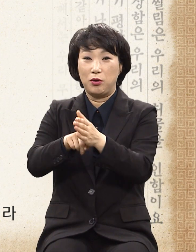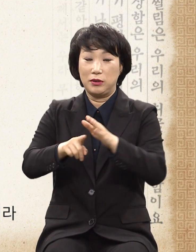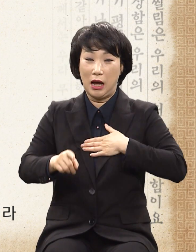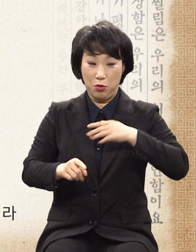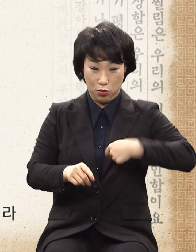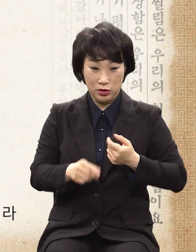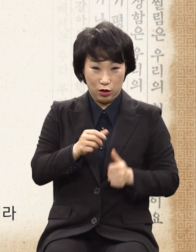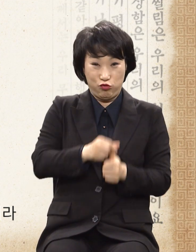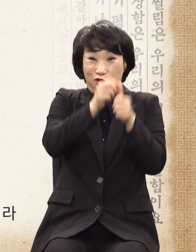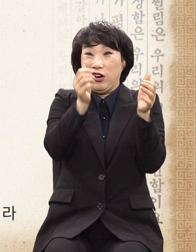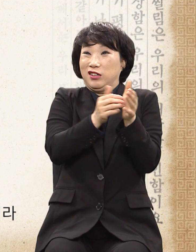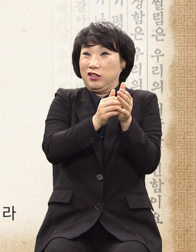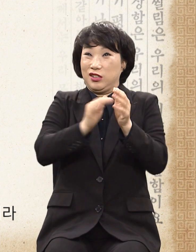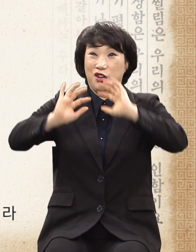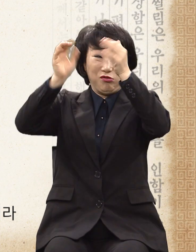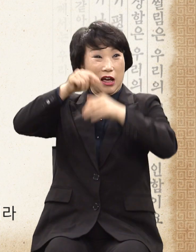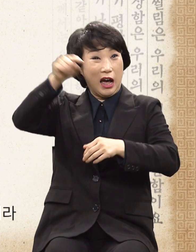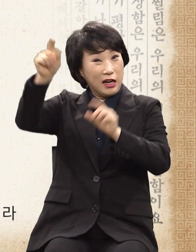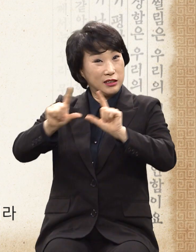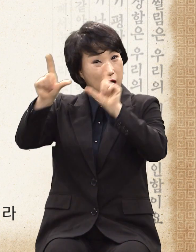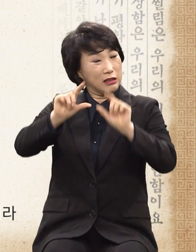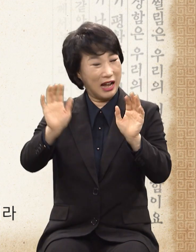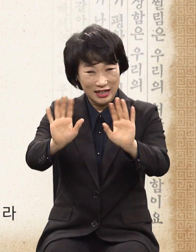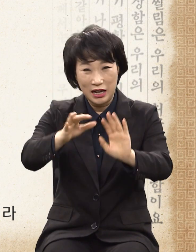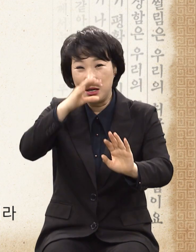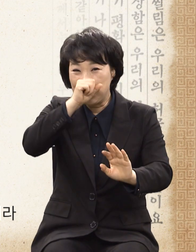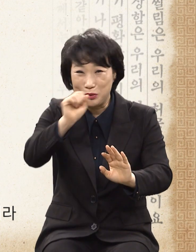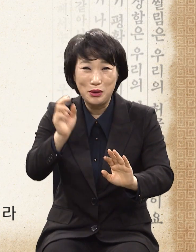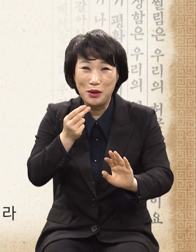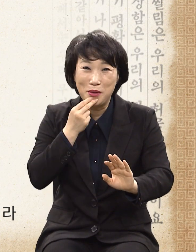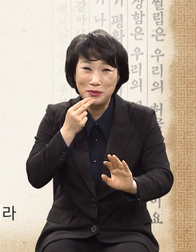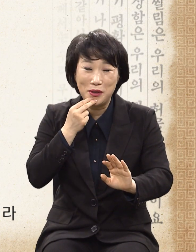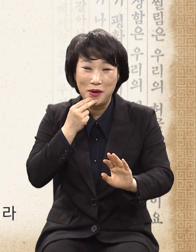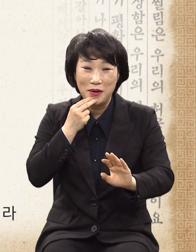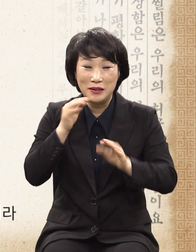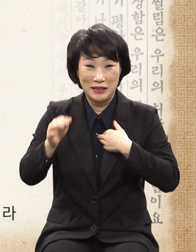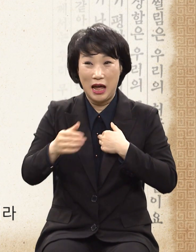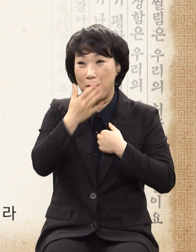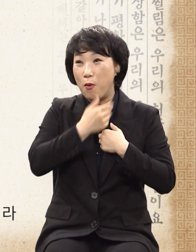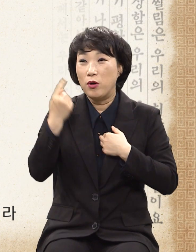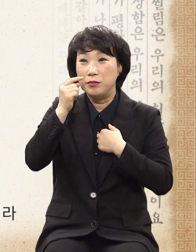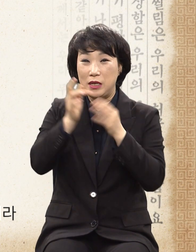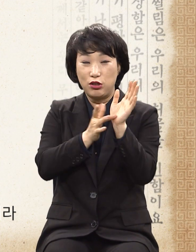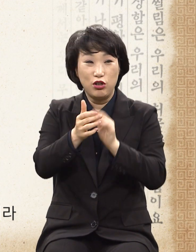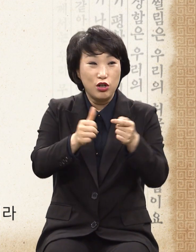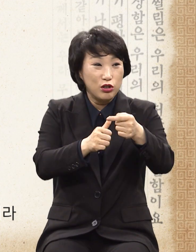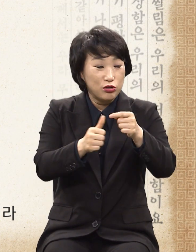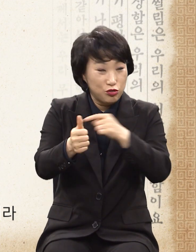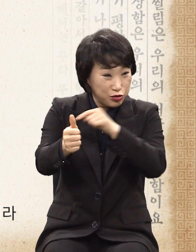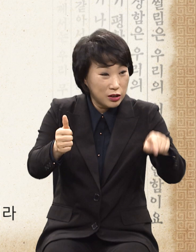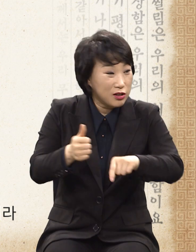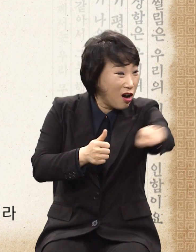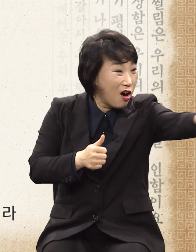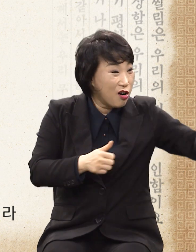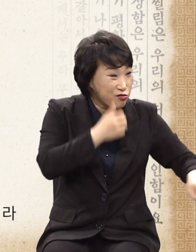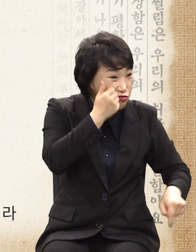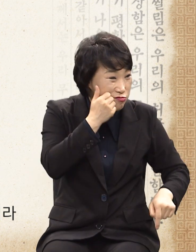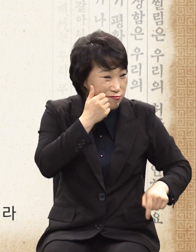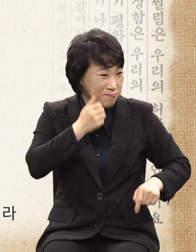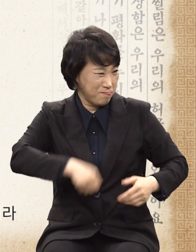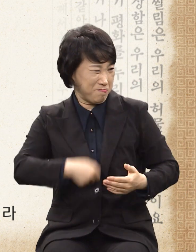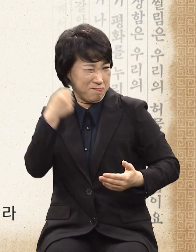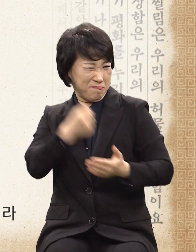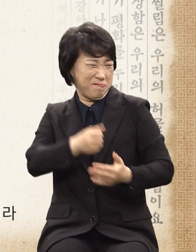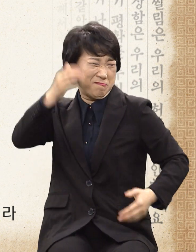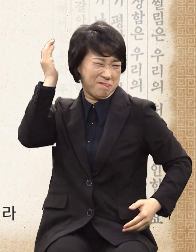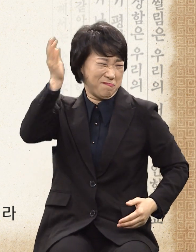혼자 구원받고 천국 가서 사는 것보다는 내가 이 복음을 예수 죽인 데들 앞에서 담대하게